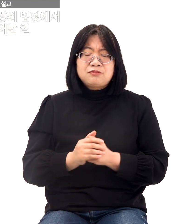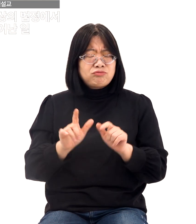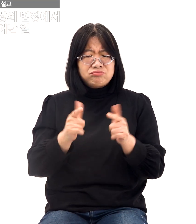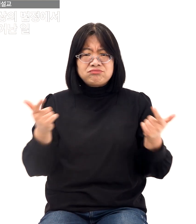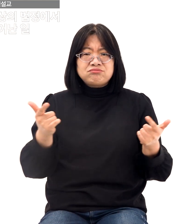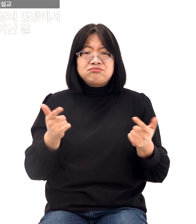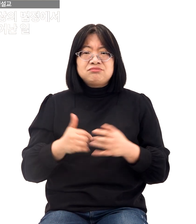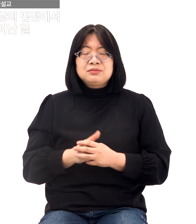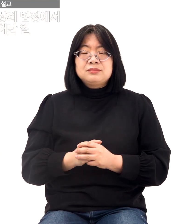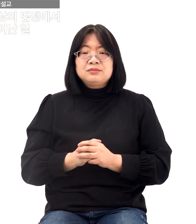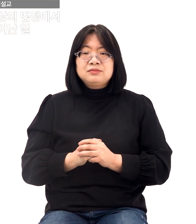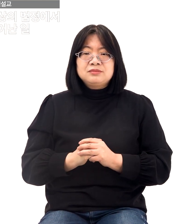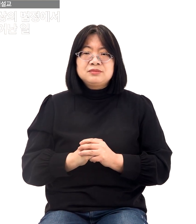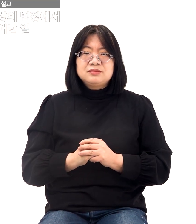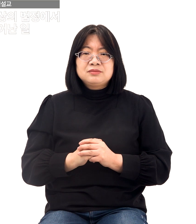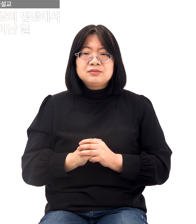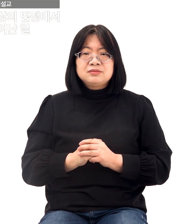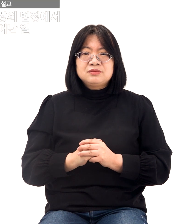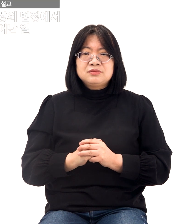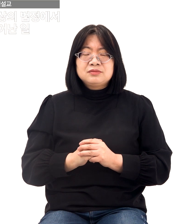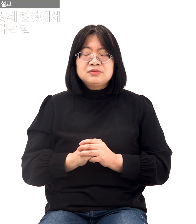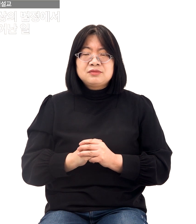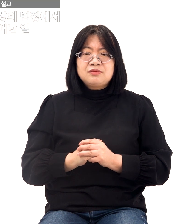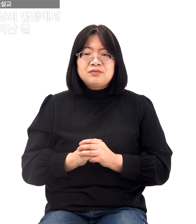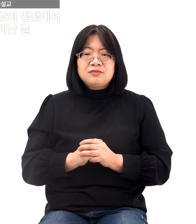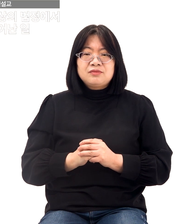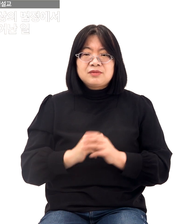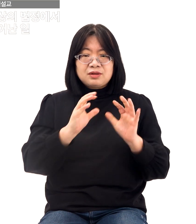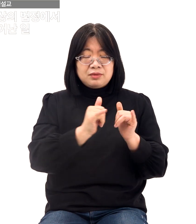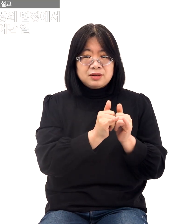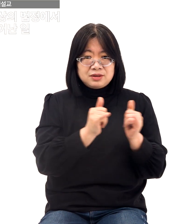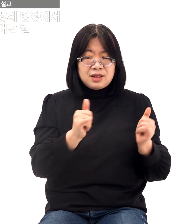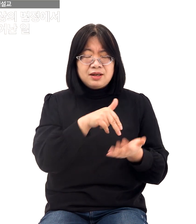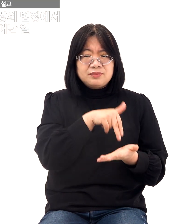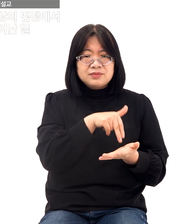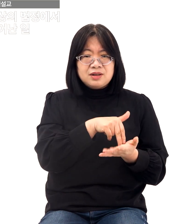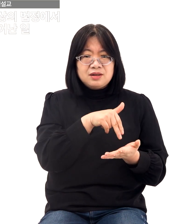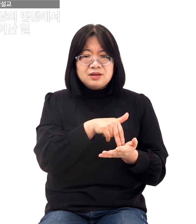아니란 말이에요. 자,